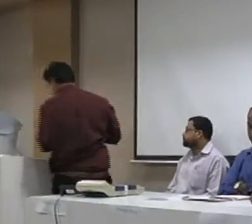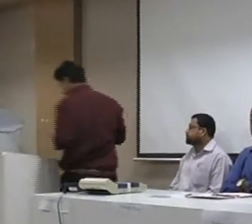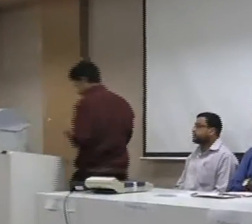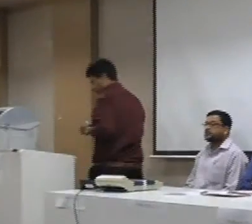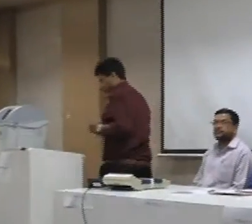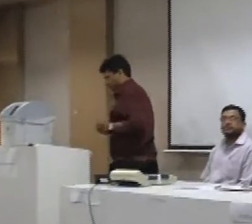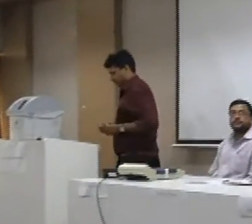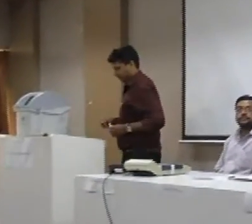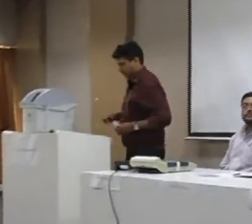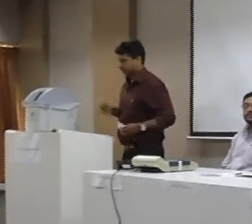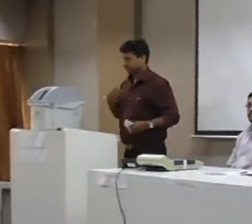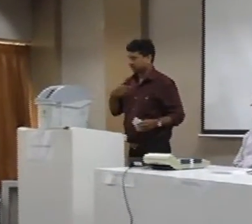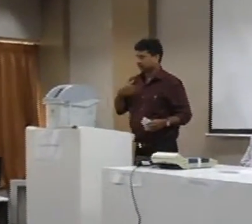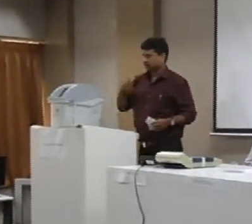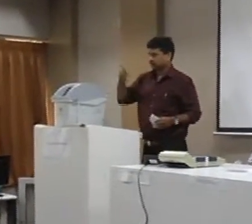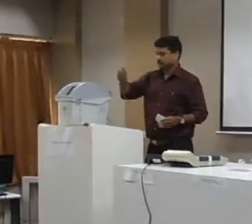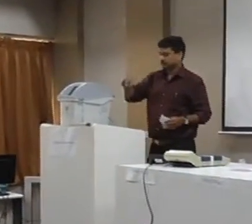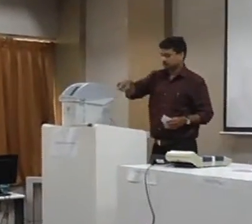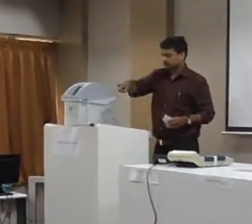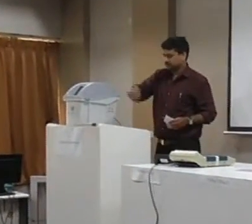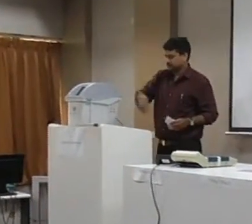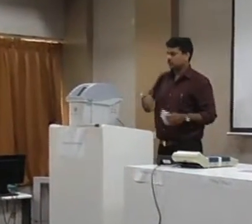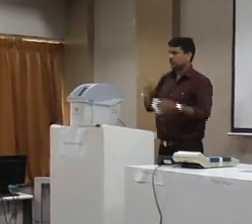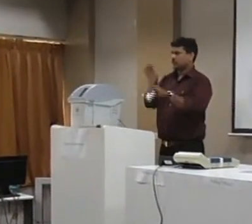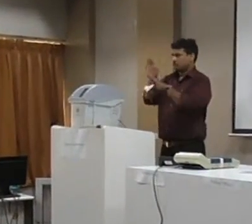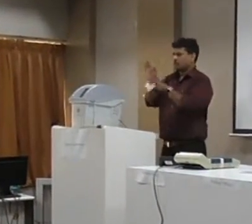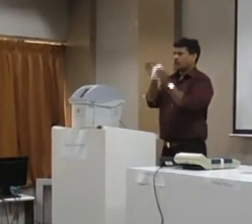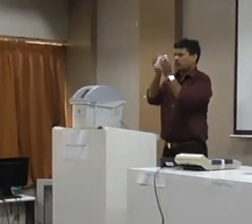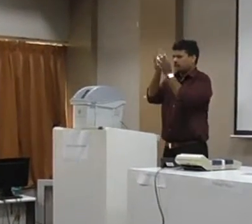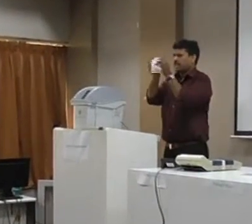इंक चेक करून झाले की